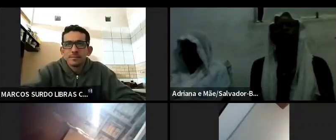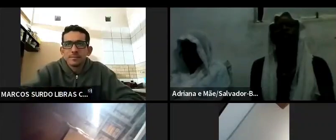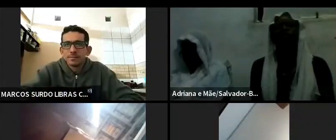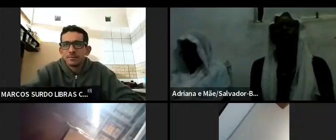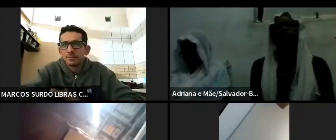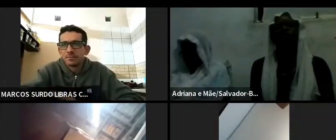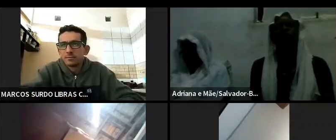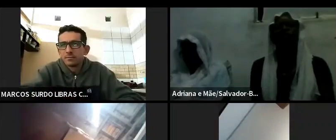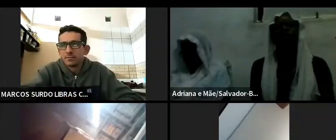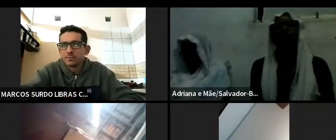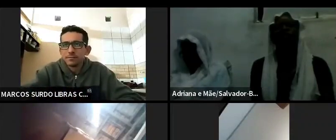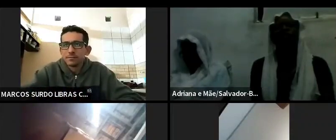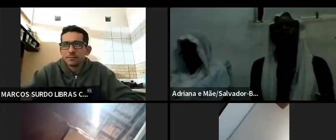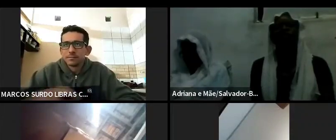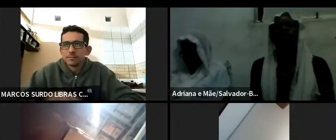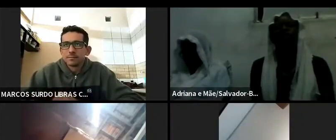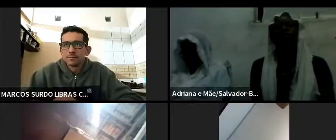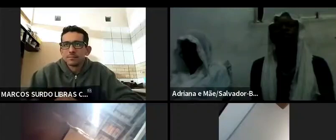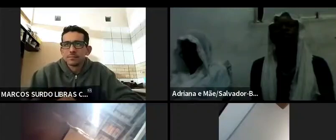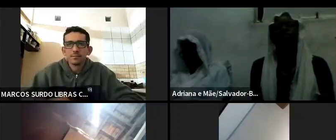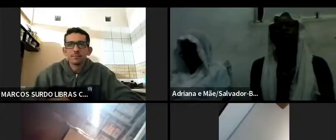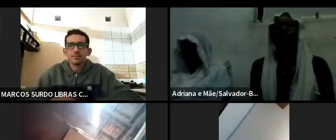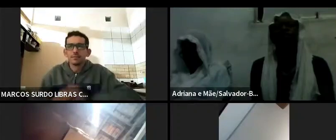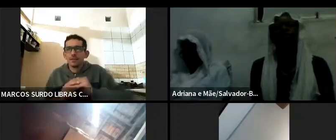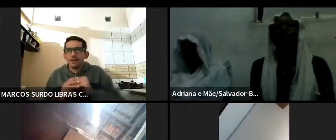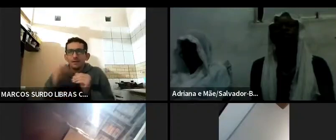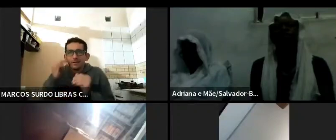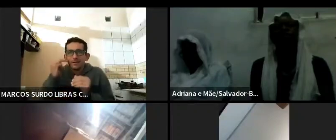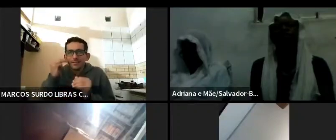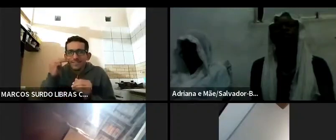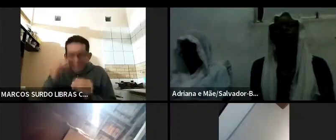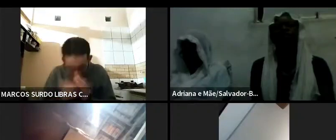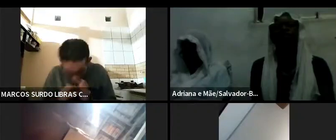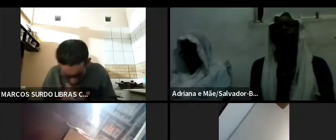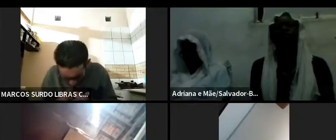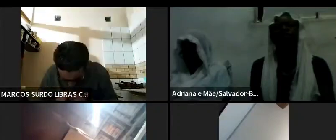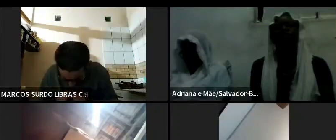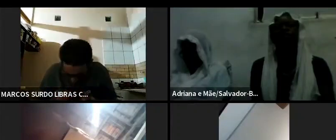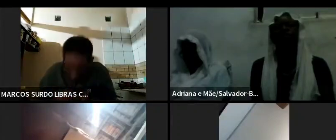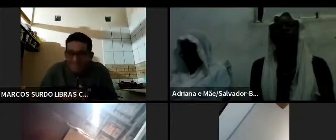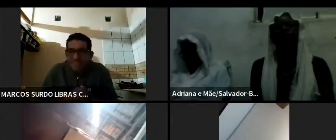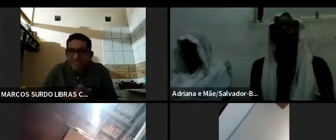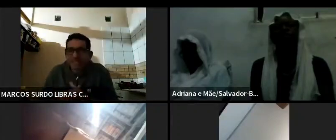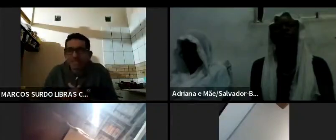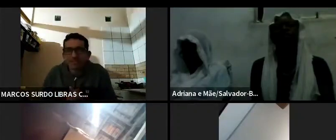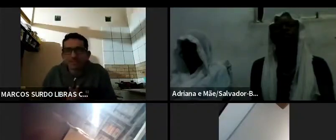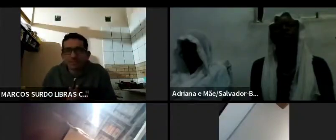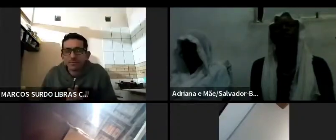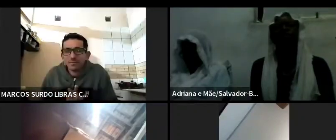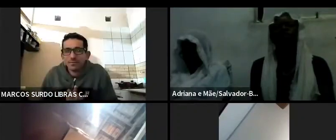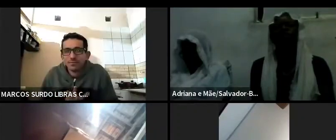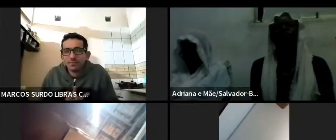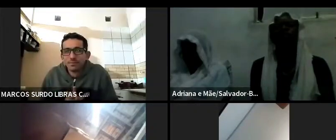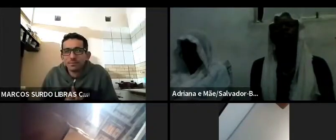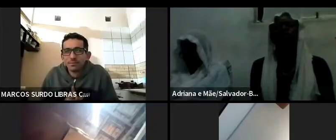agradecimento. Nós vamos, mais uma vez, apresentar o Pedro nas mãos de Deus.